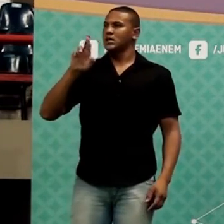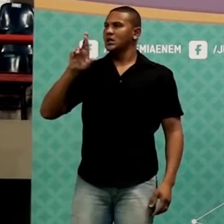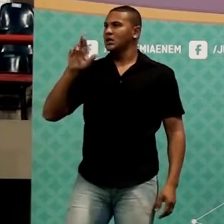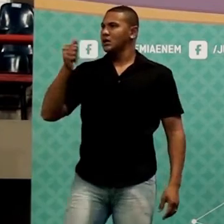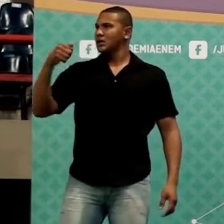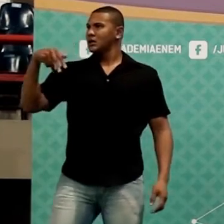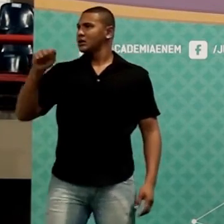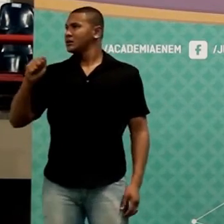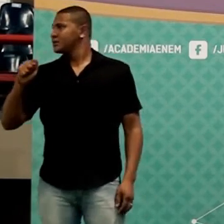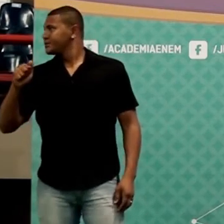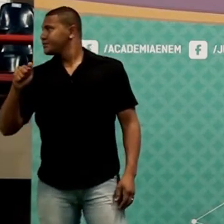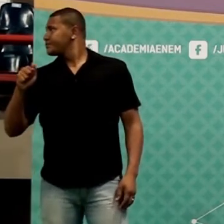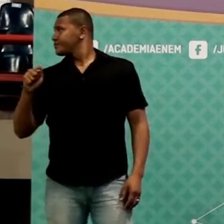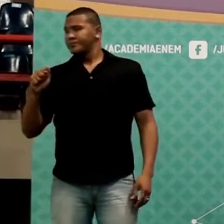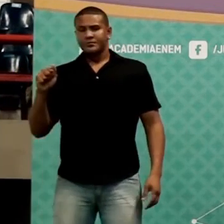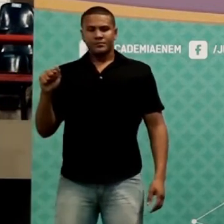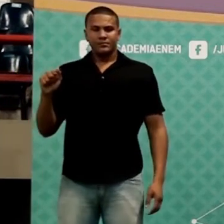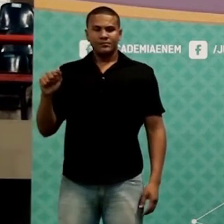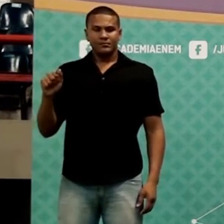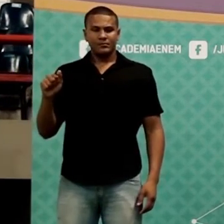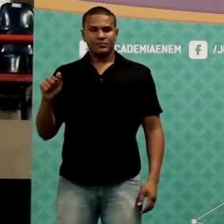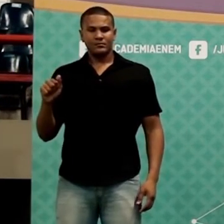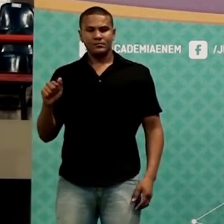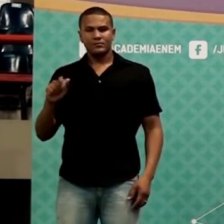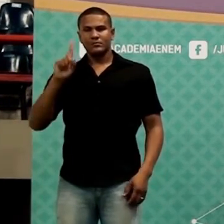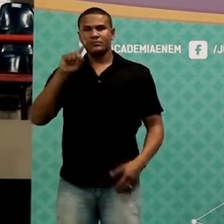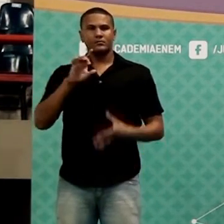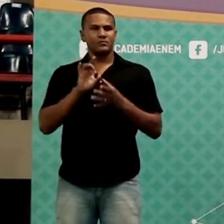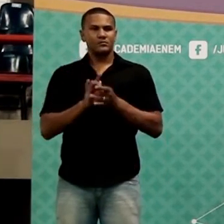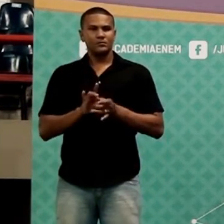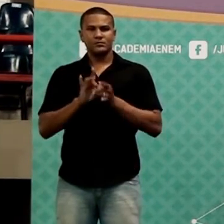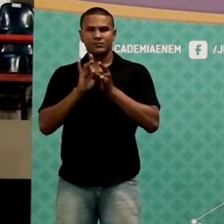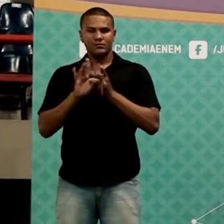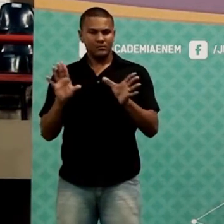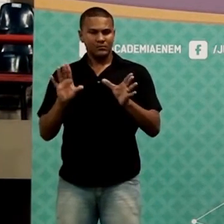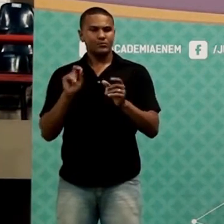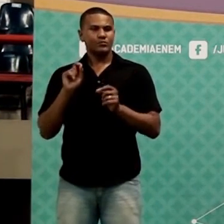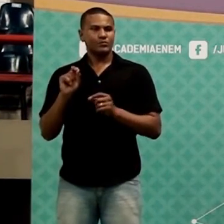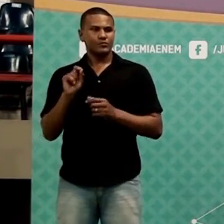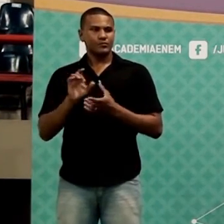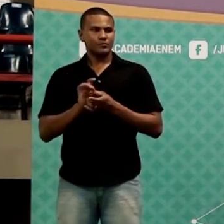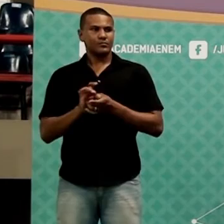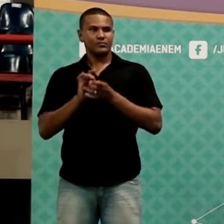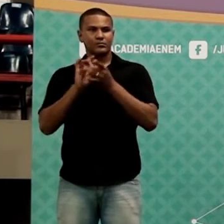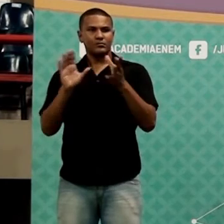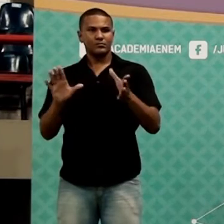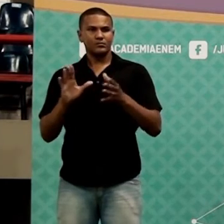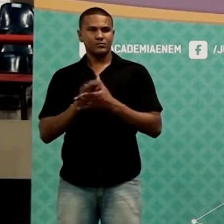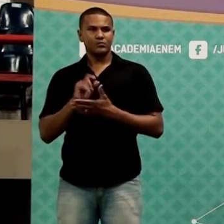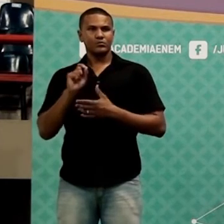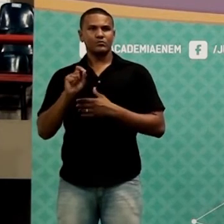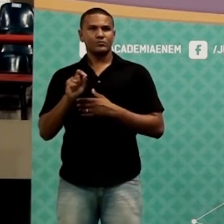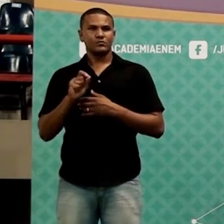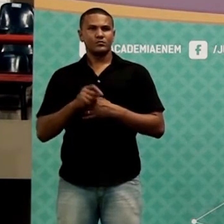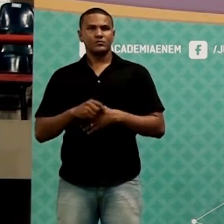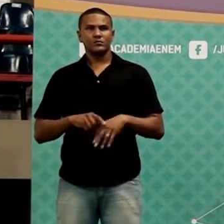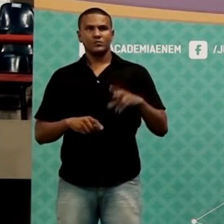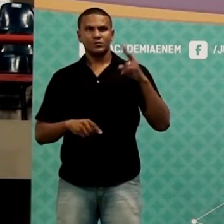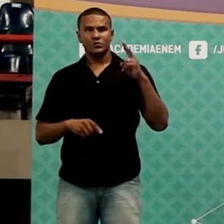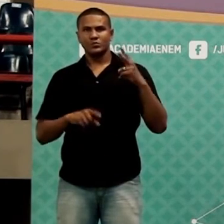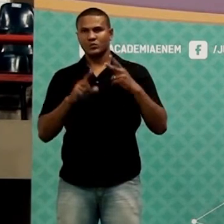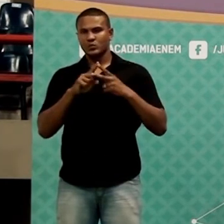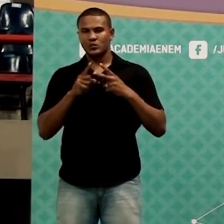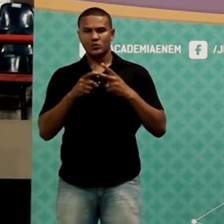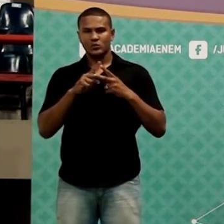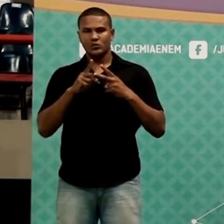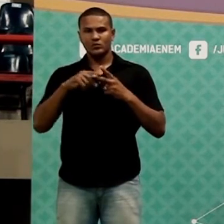Luterana? A Igreja Luterana, ela tem como novidade só dois sacramentos: o batismo